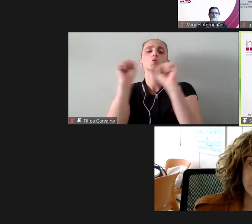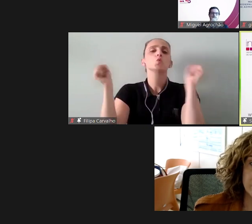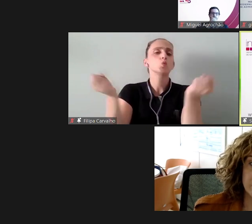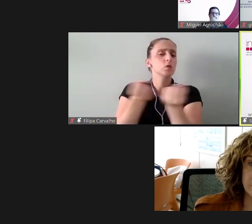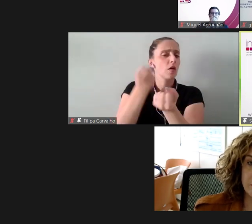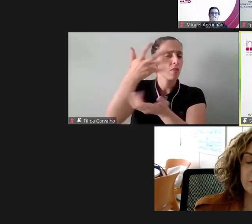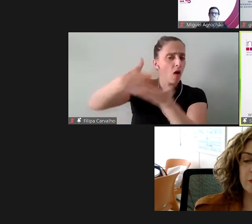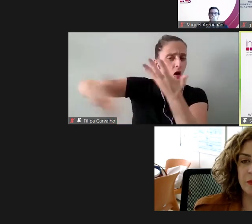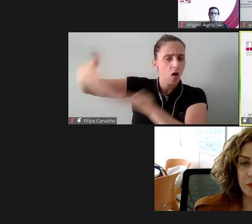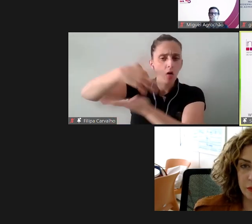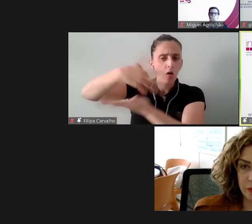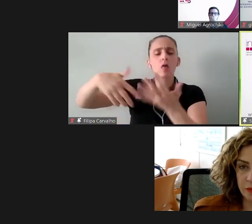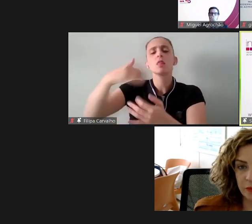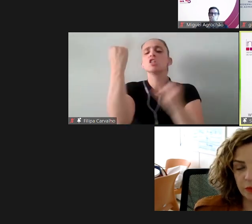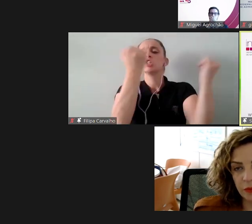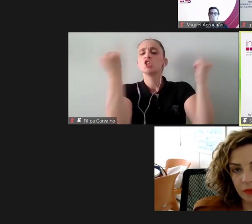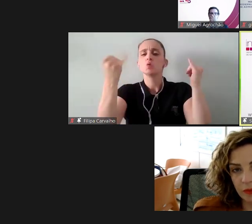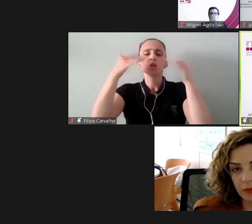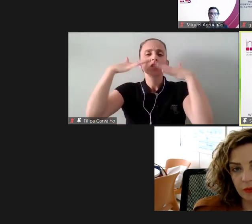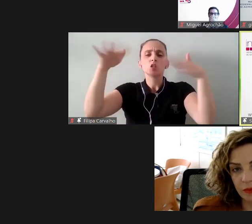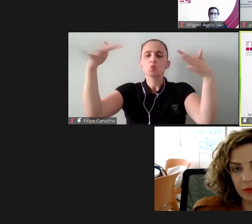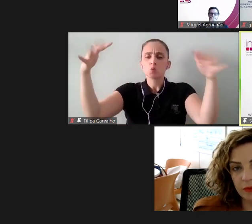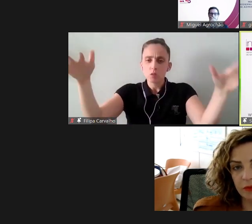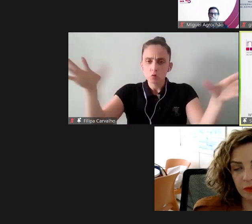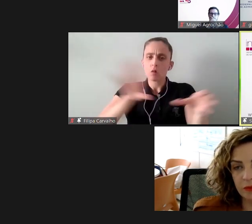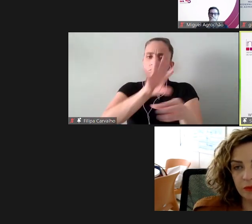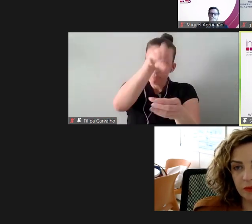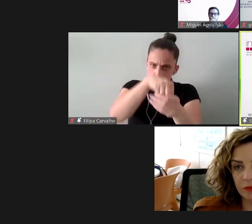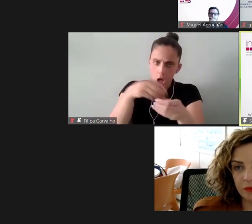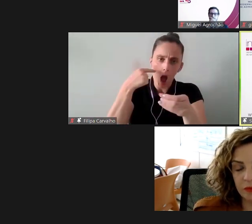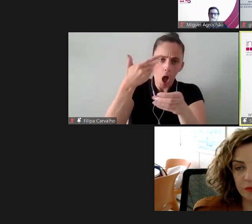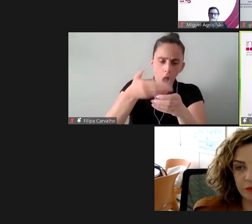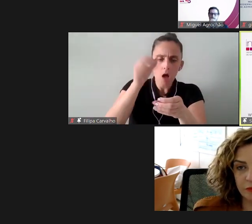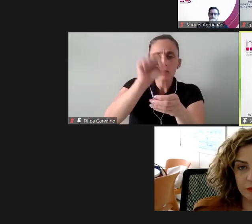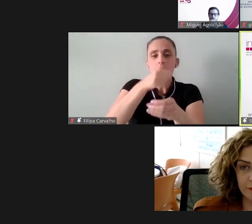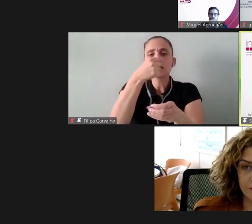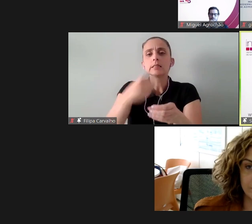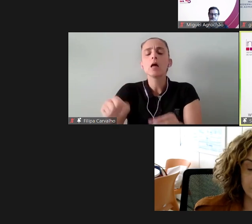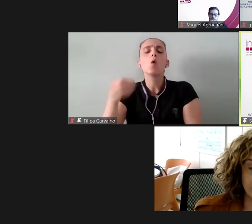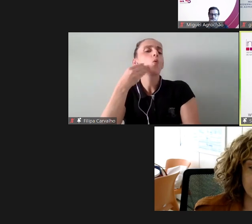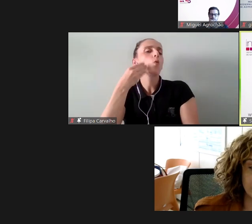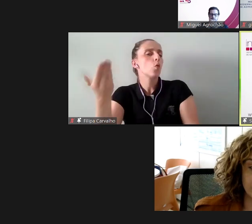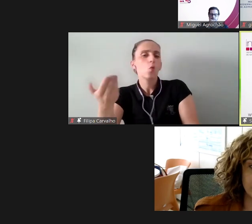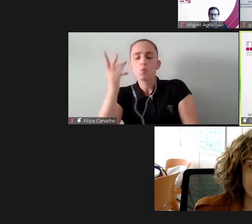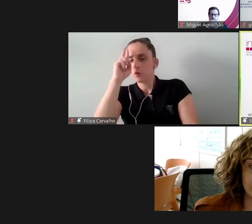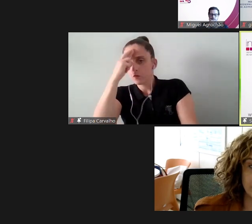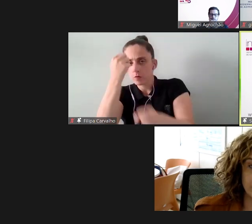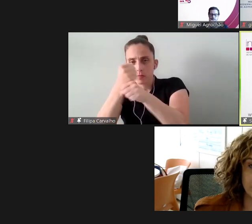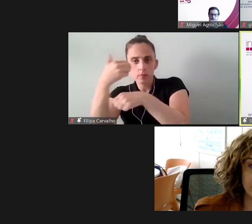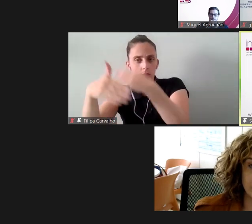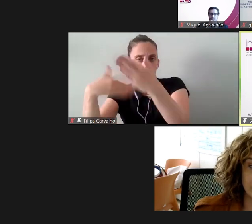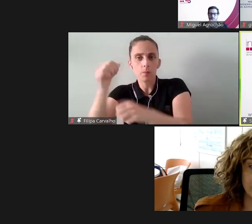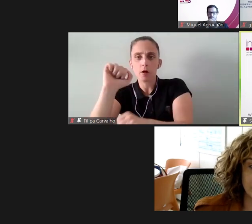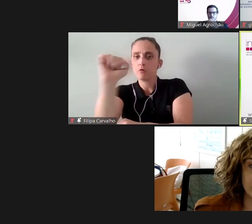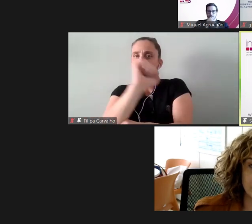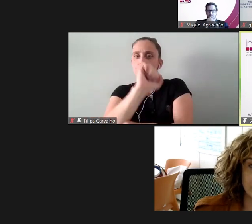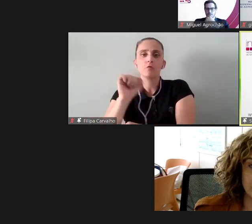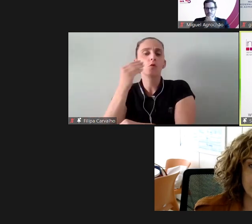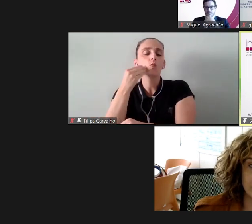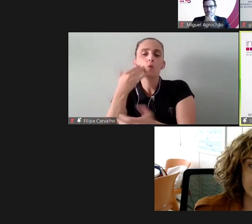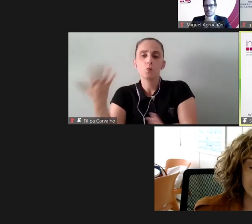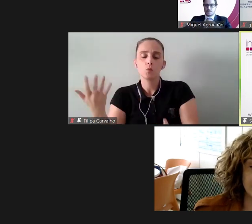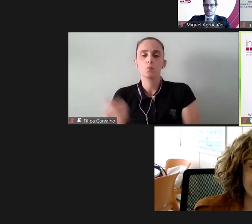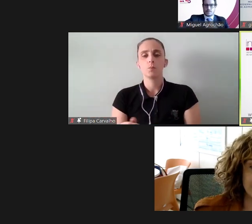outras organizações internacionais. Portanto, como é que vocês fazem este esforço também de envolvimento de vários